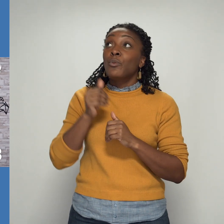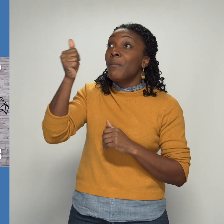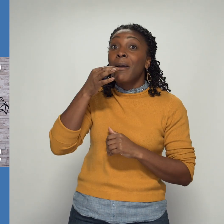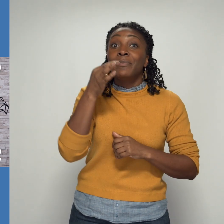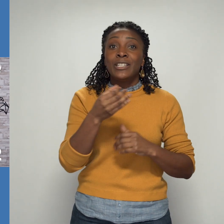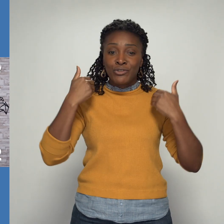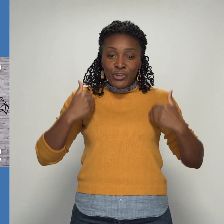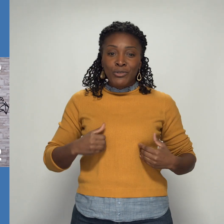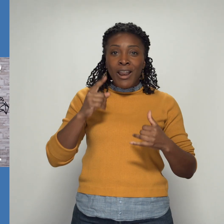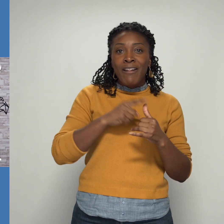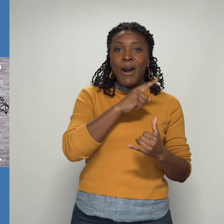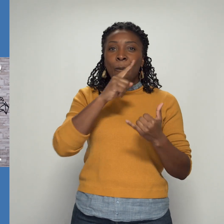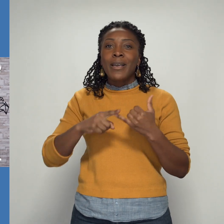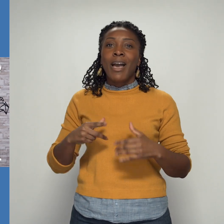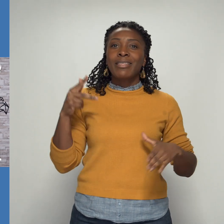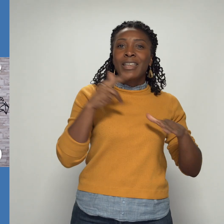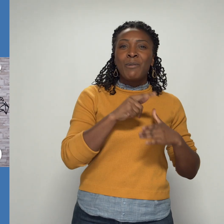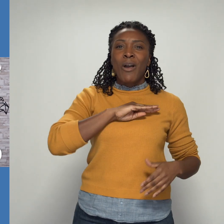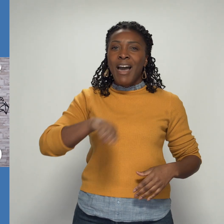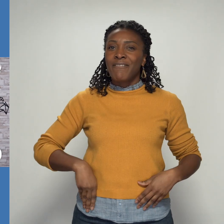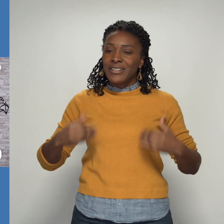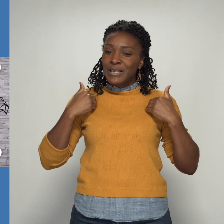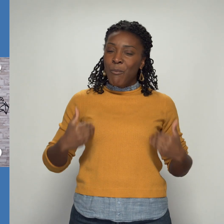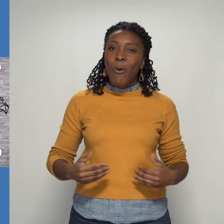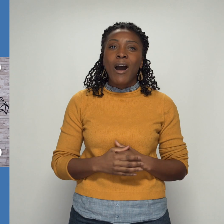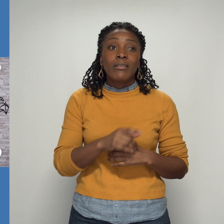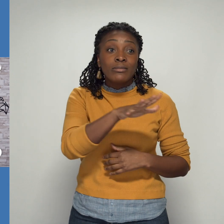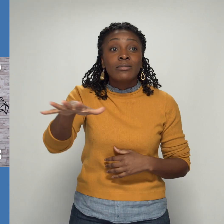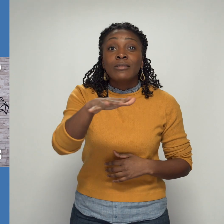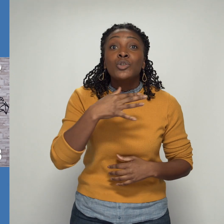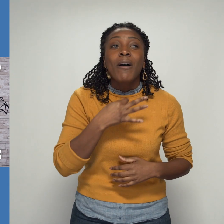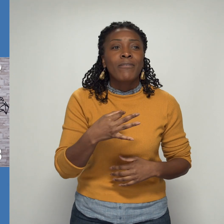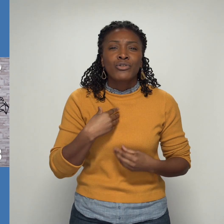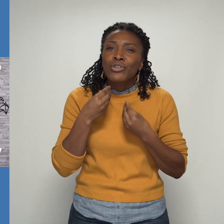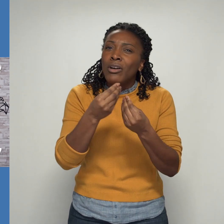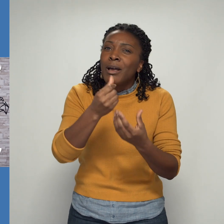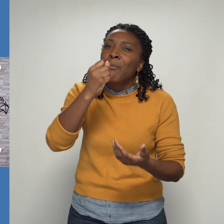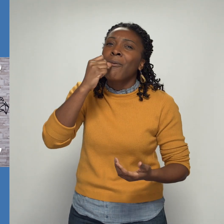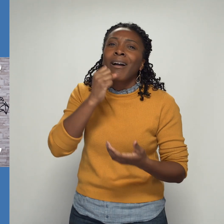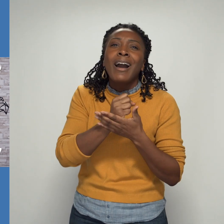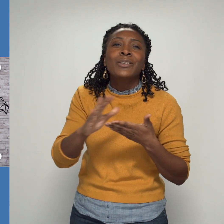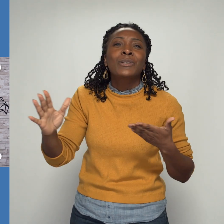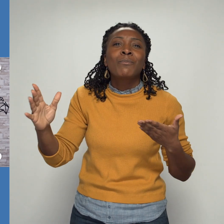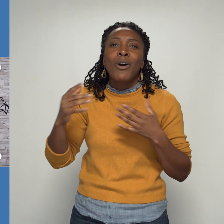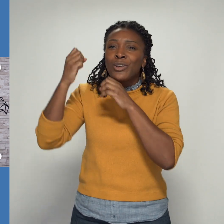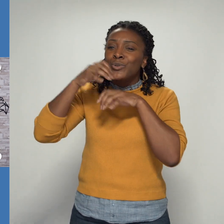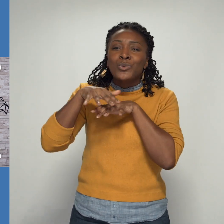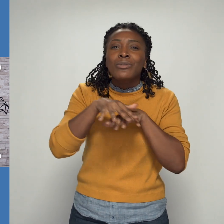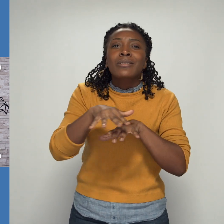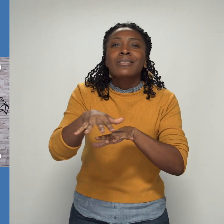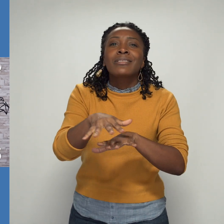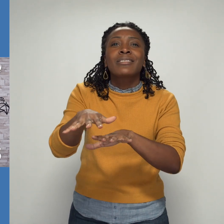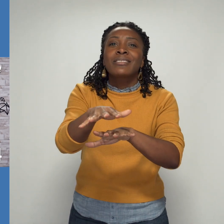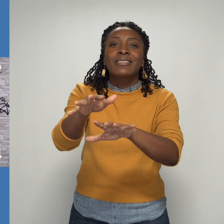l'alpha, l'oméga, le début, le commencement. À celui qui a soif, je donnerai à moi à boire gratuitement à la source de l'eau de la